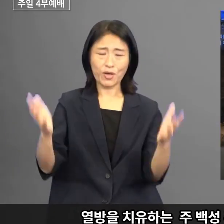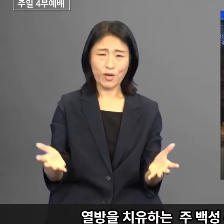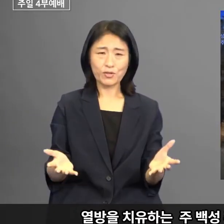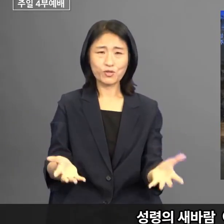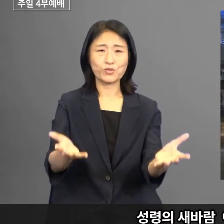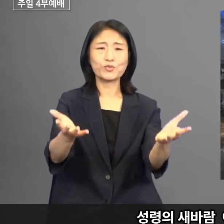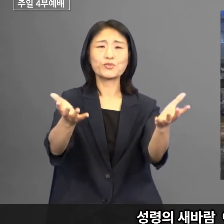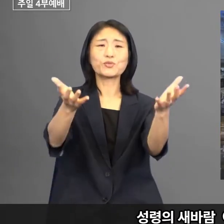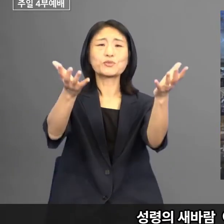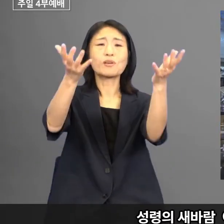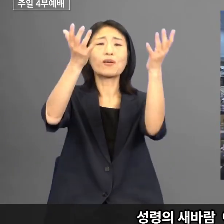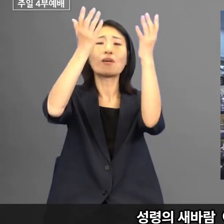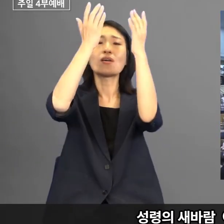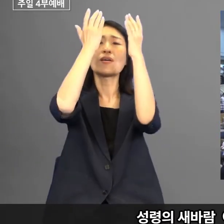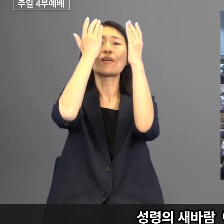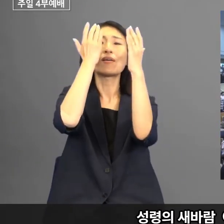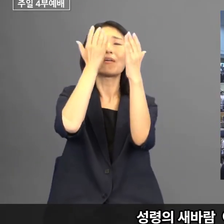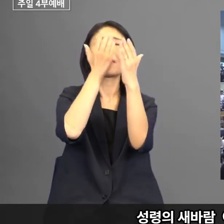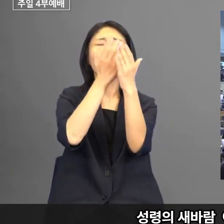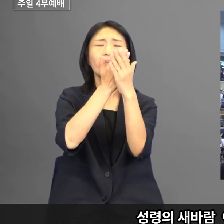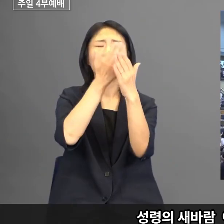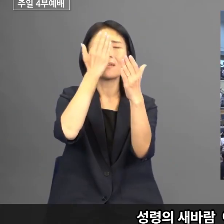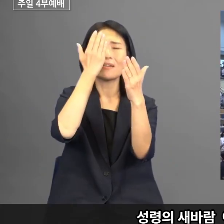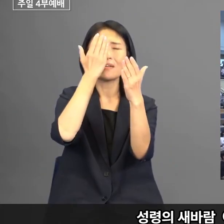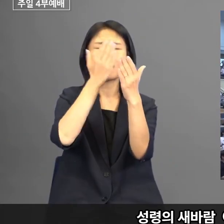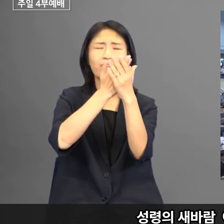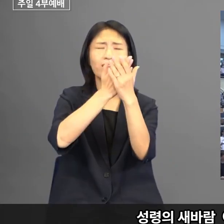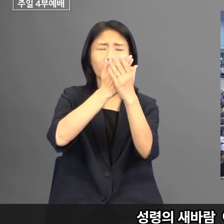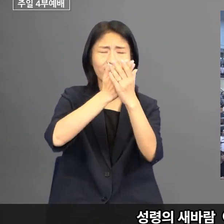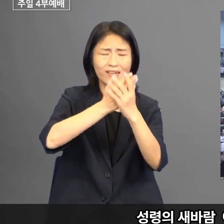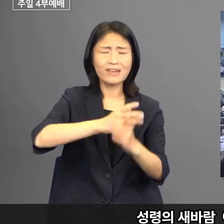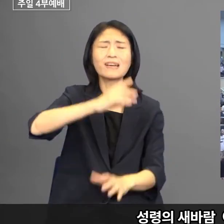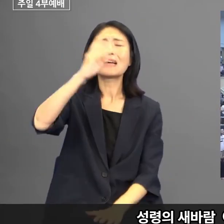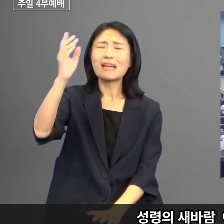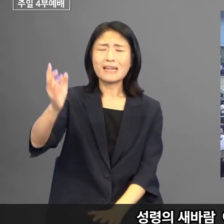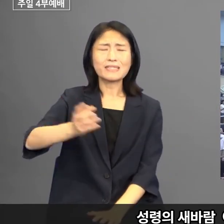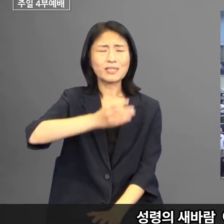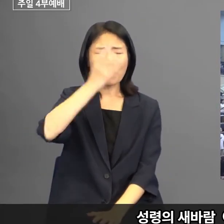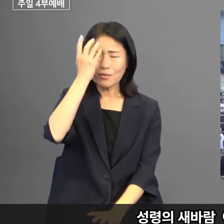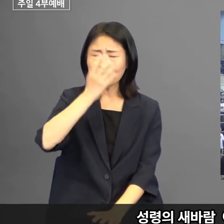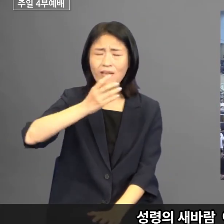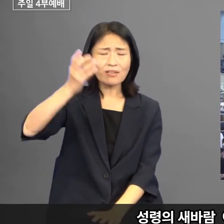우리 두 손 들고 찬양합시다. 성령의 새바람,